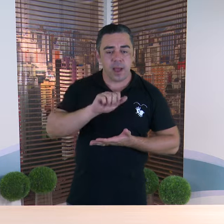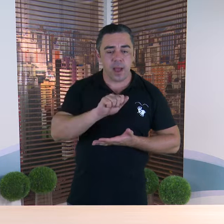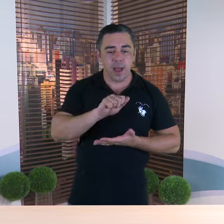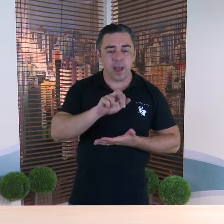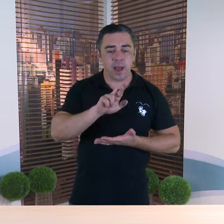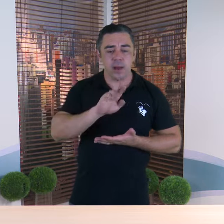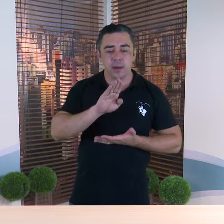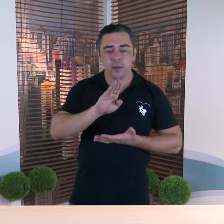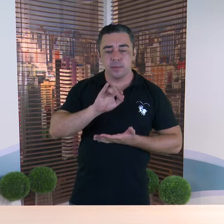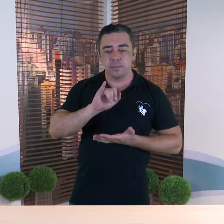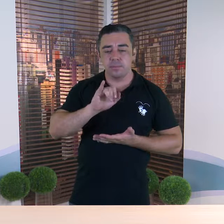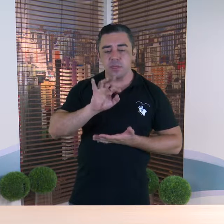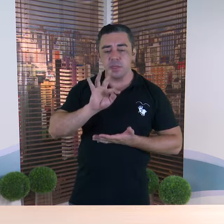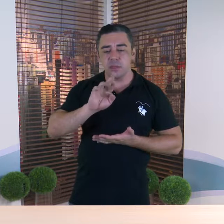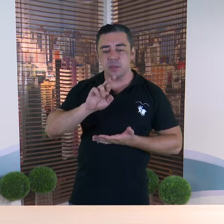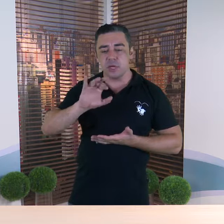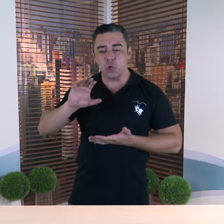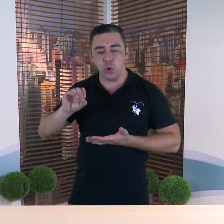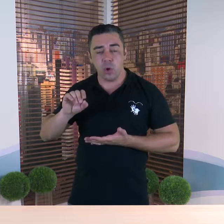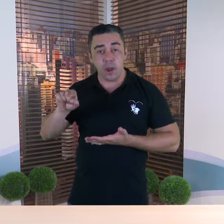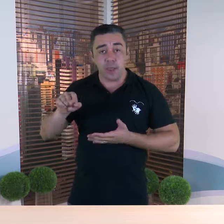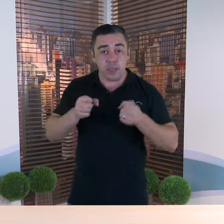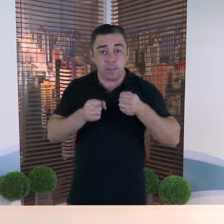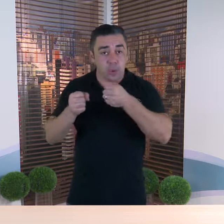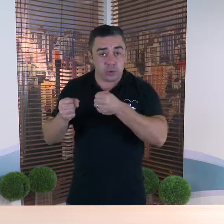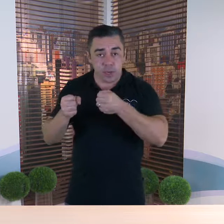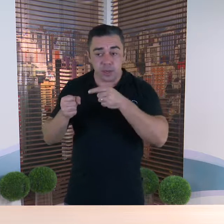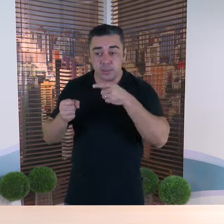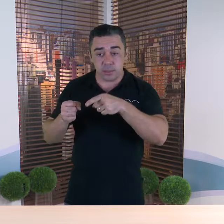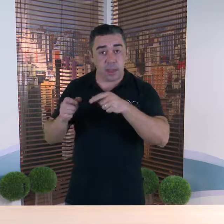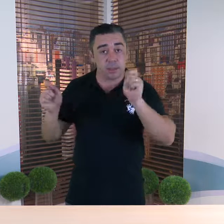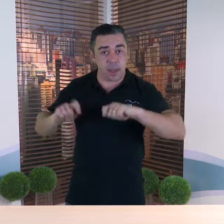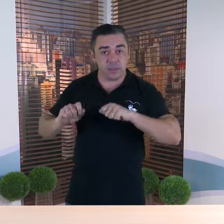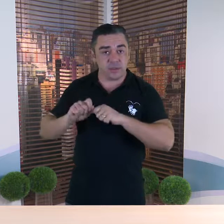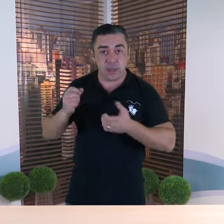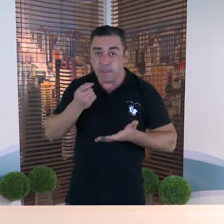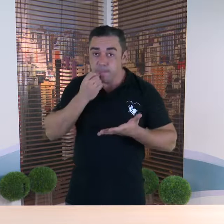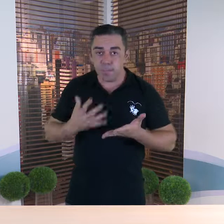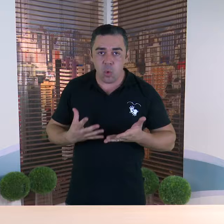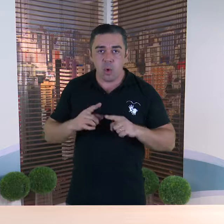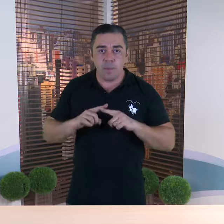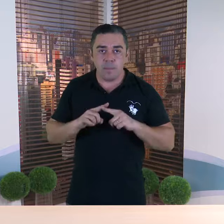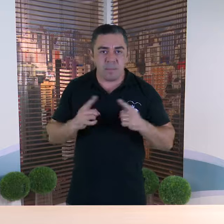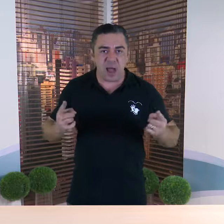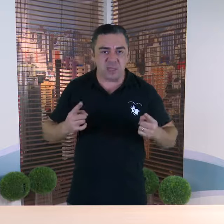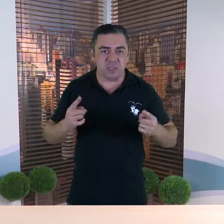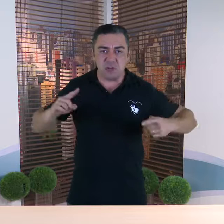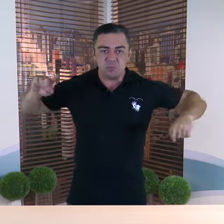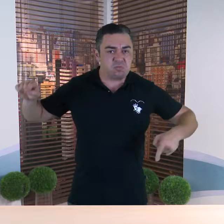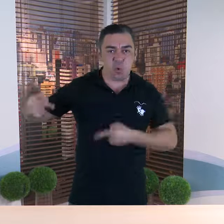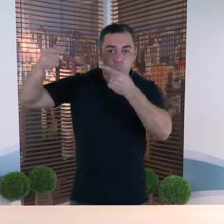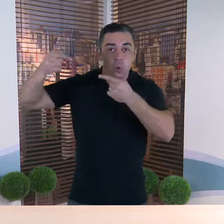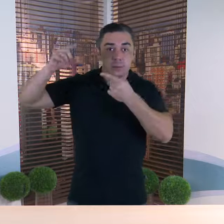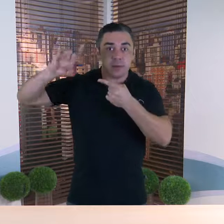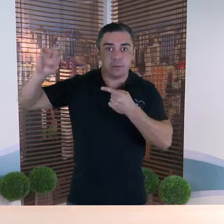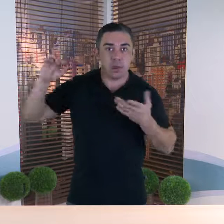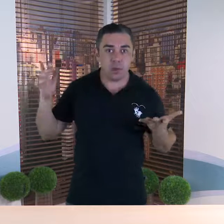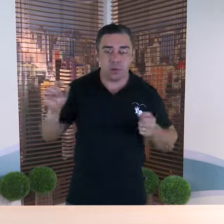Infelizmente, eles usaram esse poder bom para fazer o mal ao universo ao rebelar-se contra o